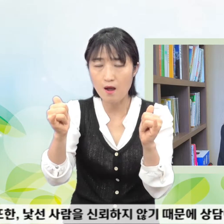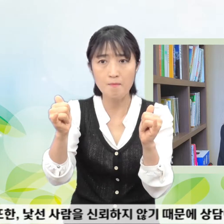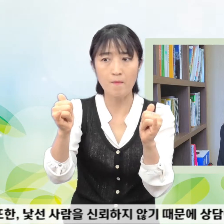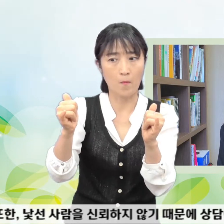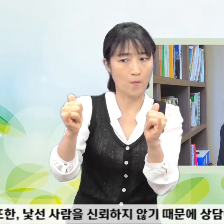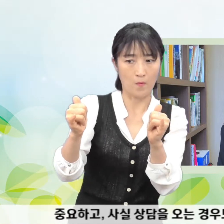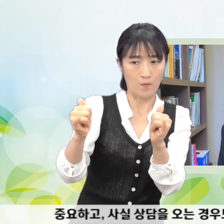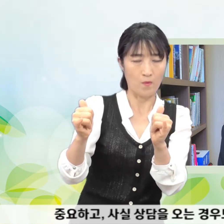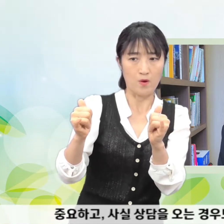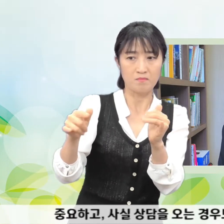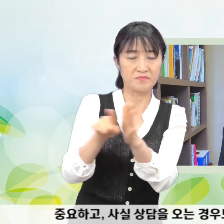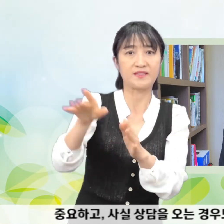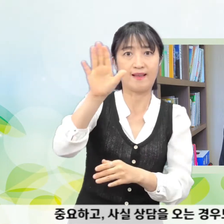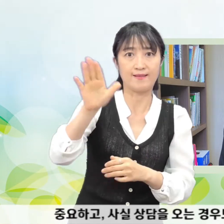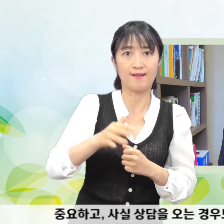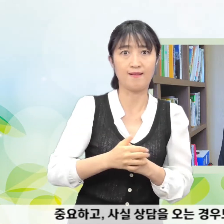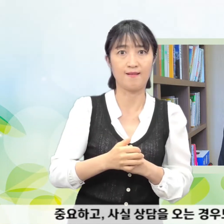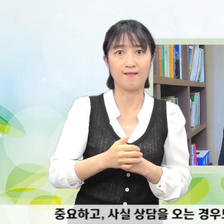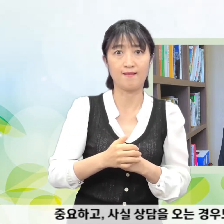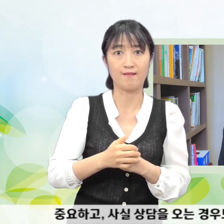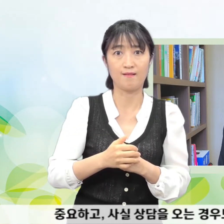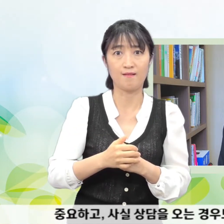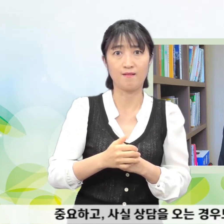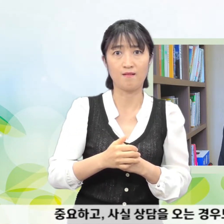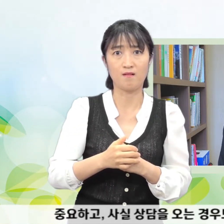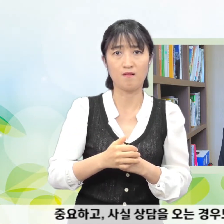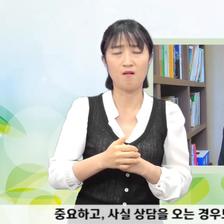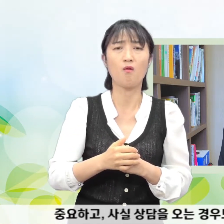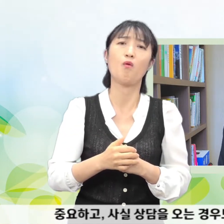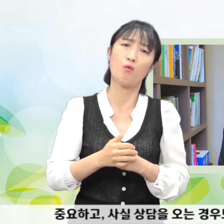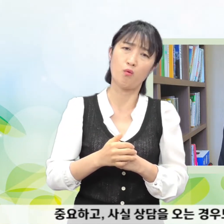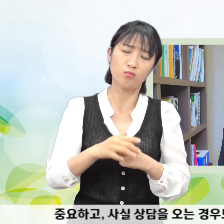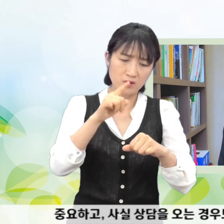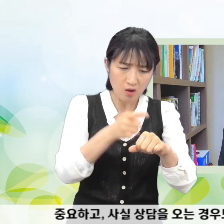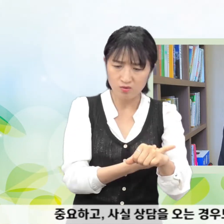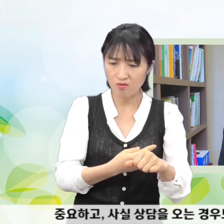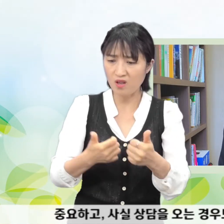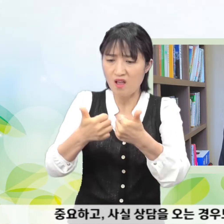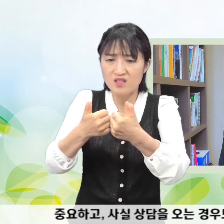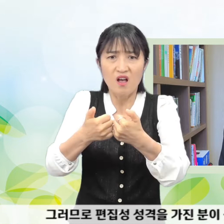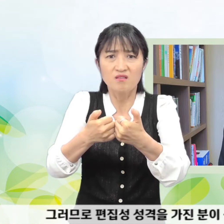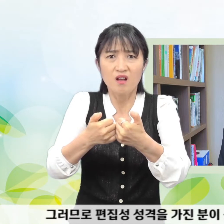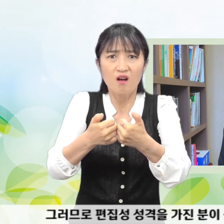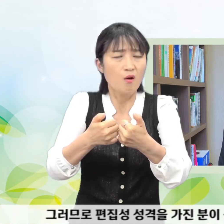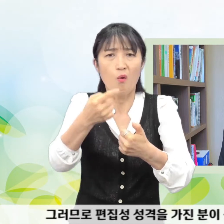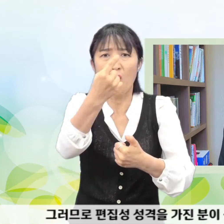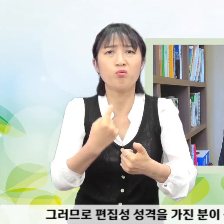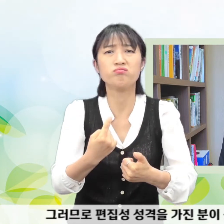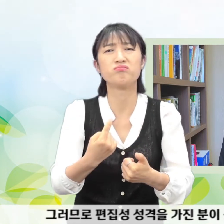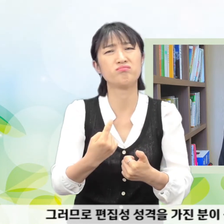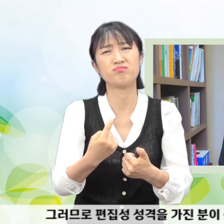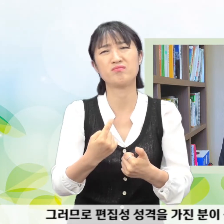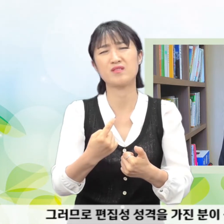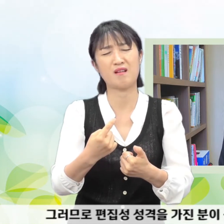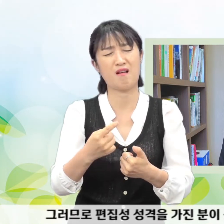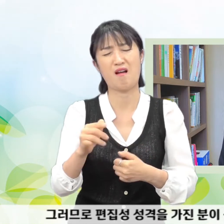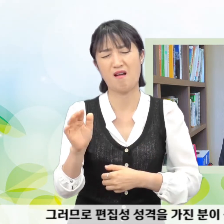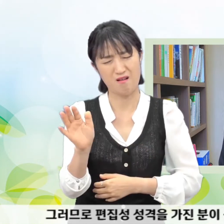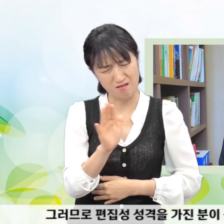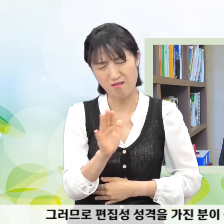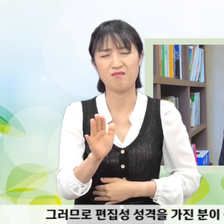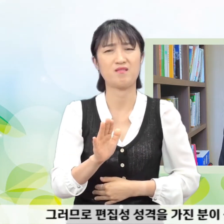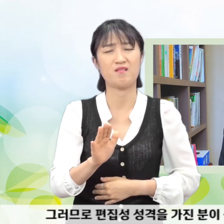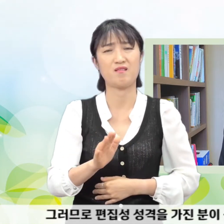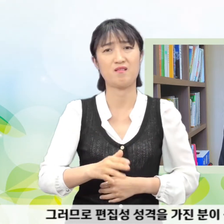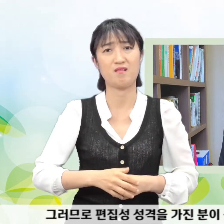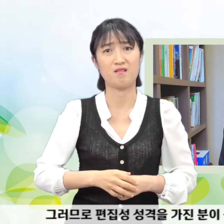신뢰관계를 형성하는 게 굉장히 중요해지고, 그 상담에 오는 것도 사실은 흔치는 않겠죠. 그래서 편집성 성격 구조를 갖고 있는